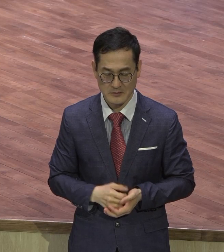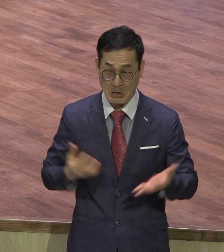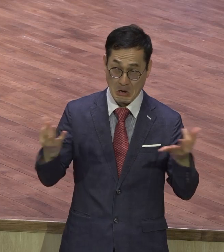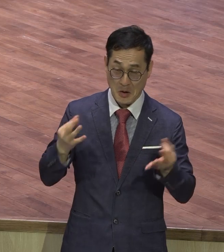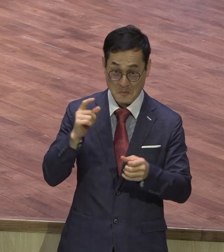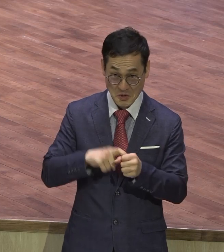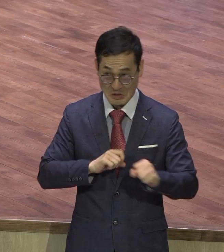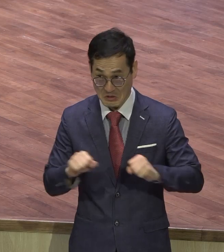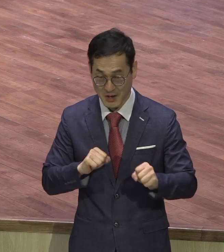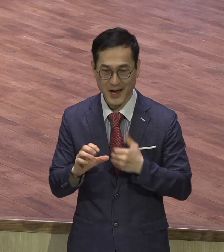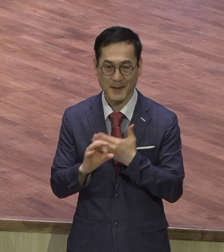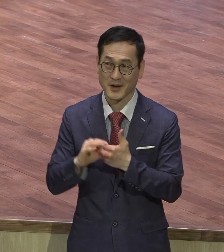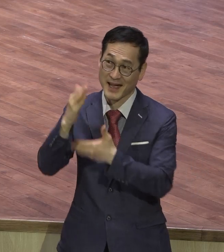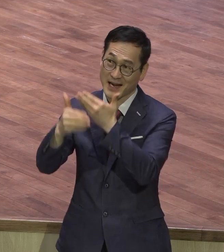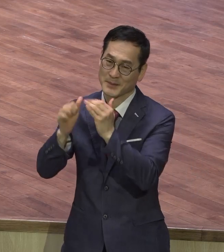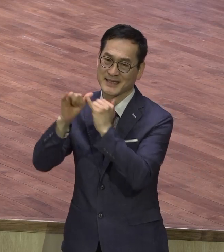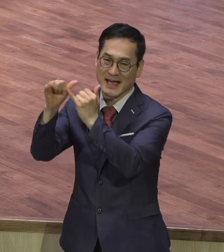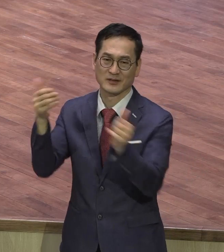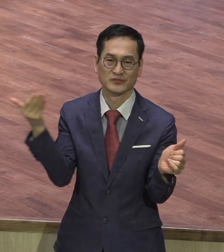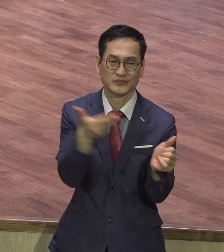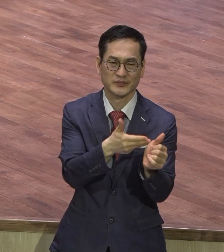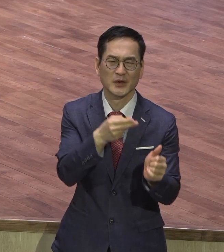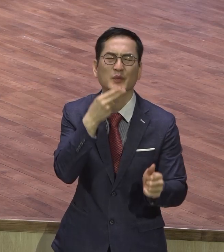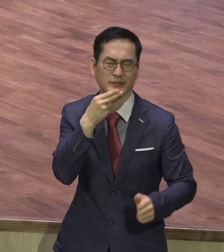못하느니라. 잘 들으세요.